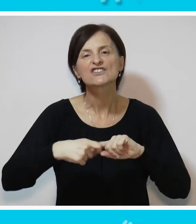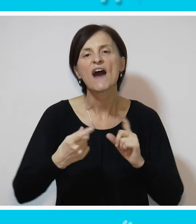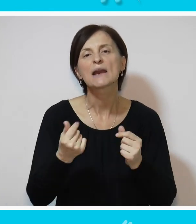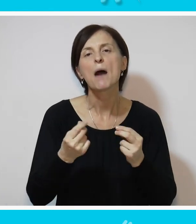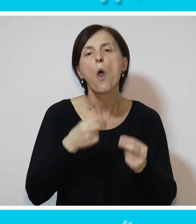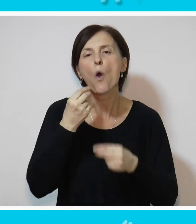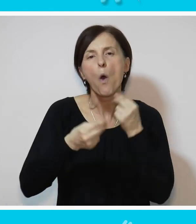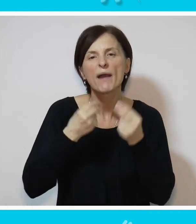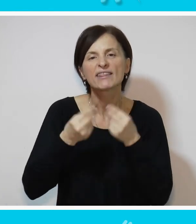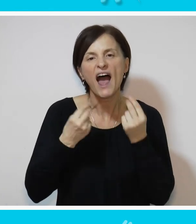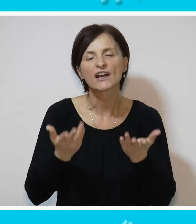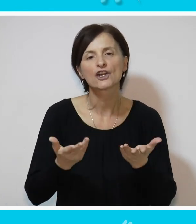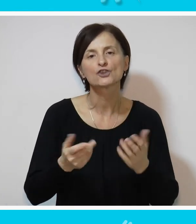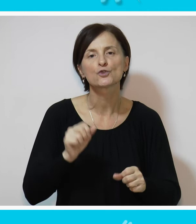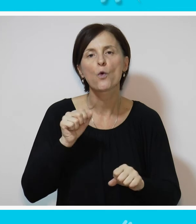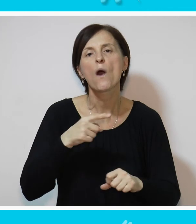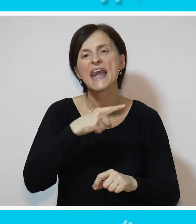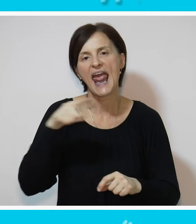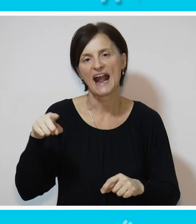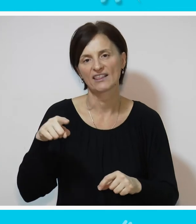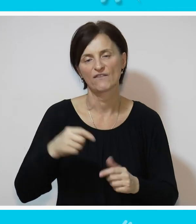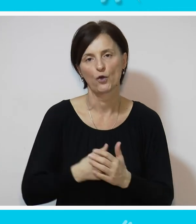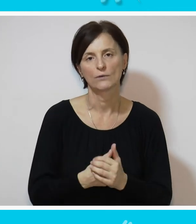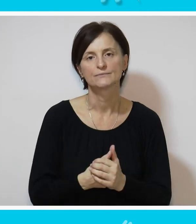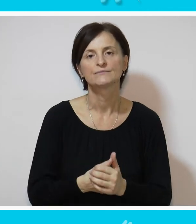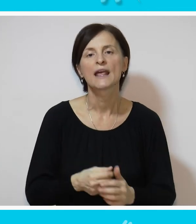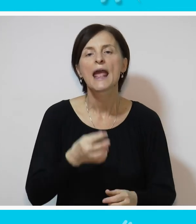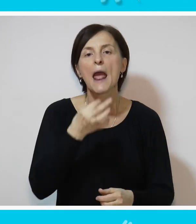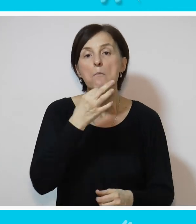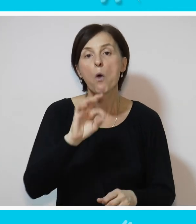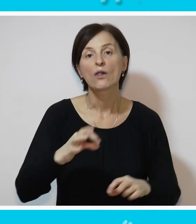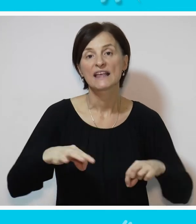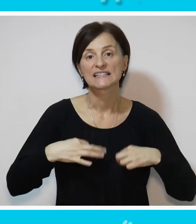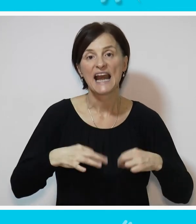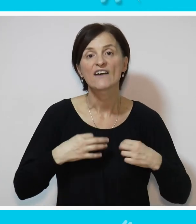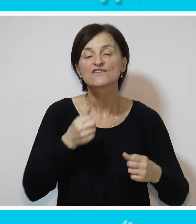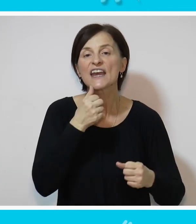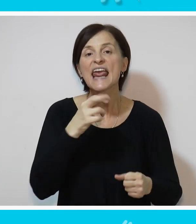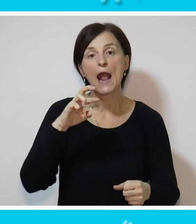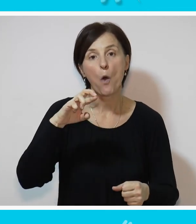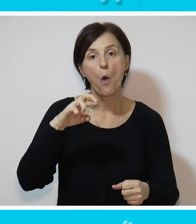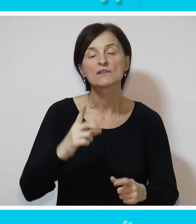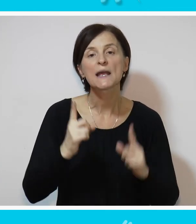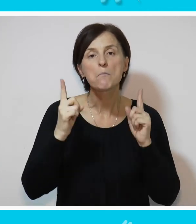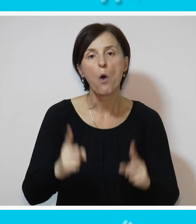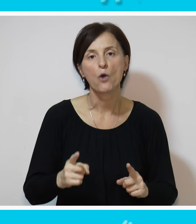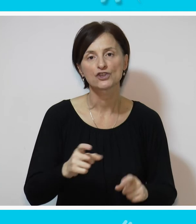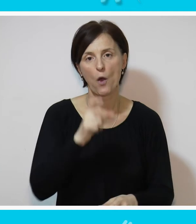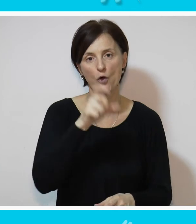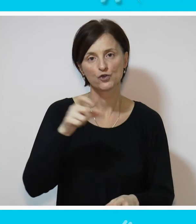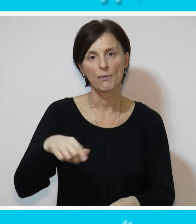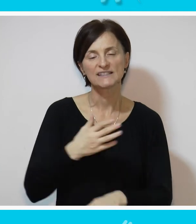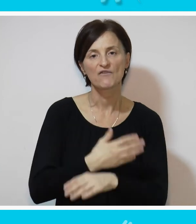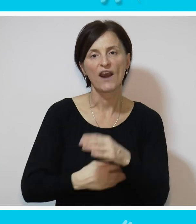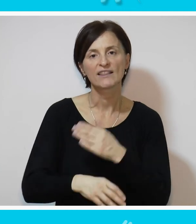stvari možda malo komentarišu u negativnom svetlu. Bolji zdravstveni i ekonomski položaj